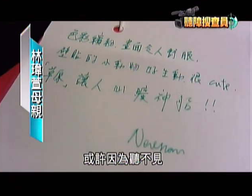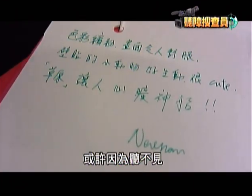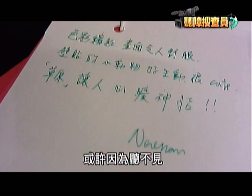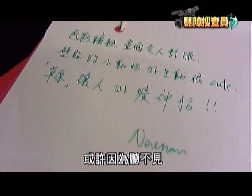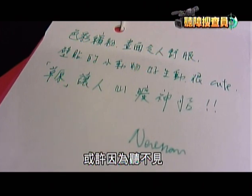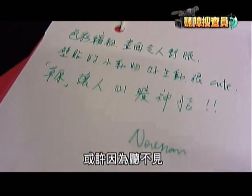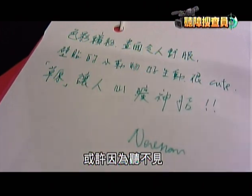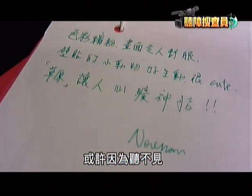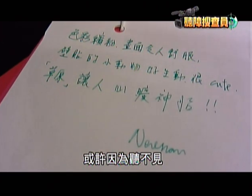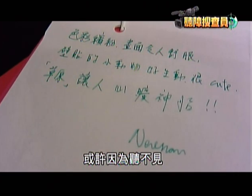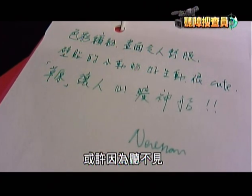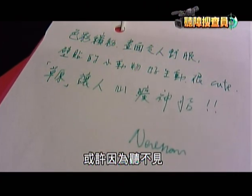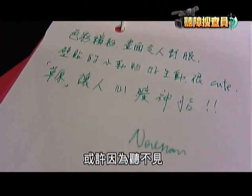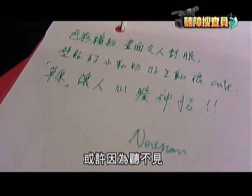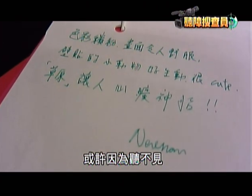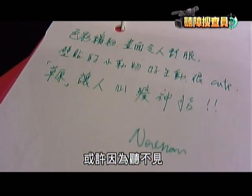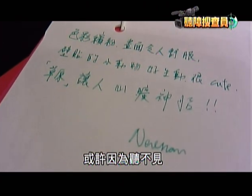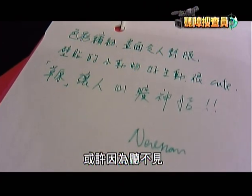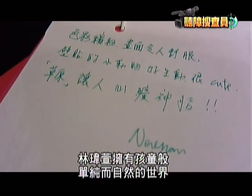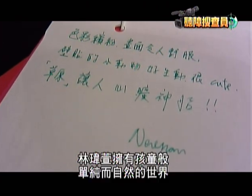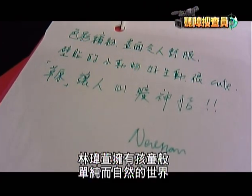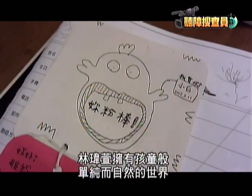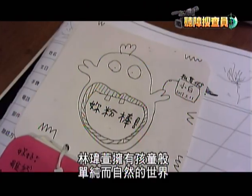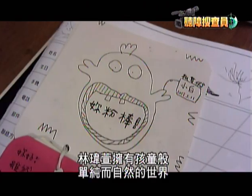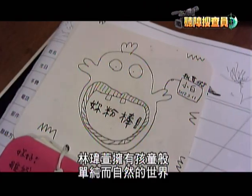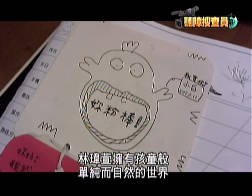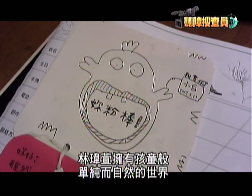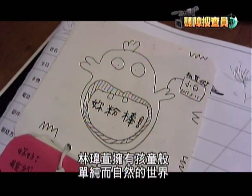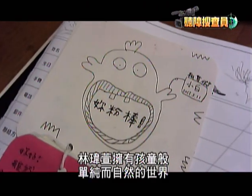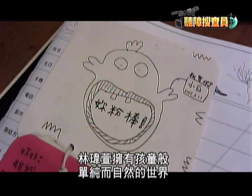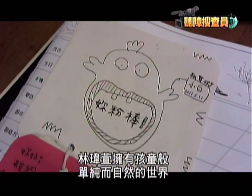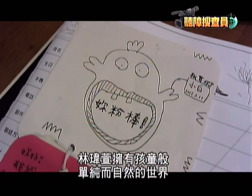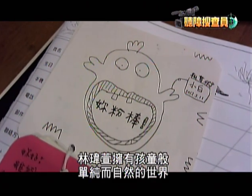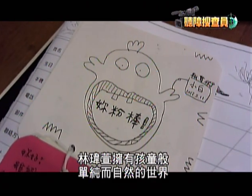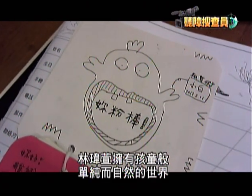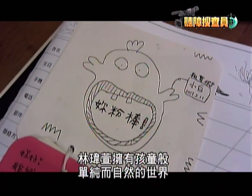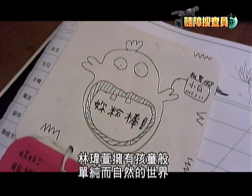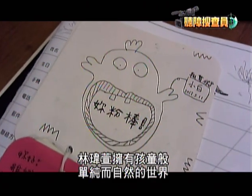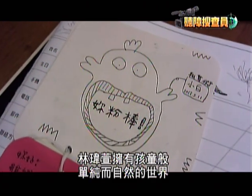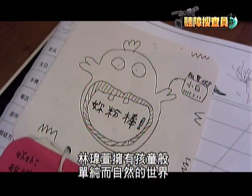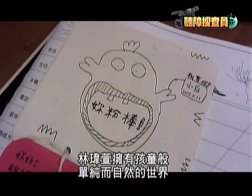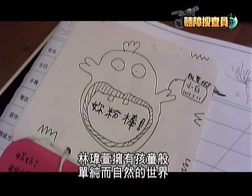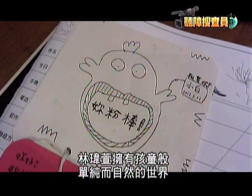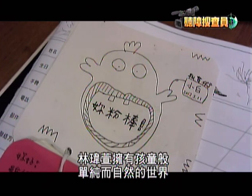或许因为是不悦，李文轩拥有海口八山和自然的日月，